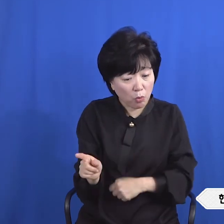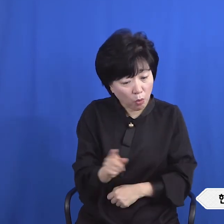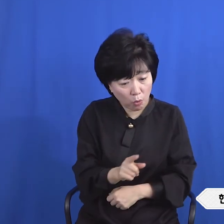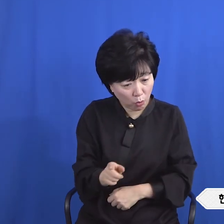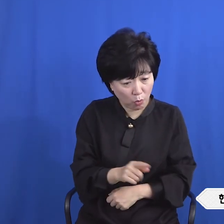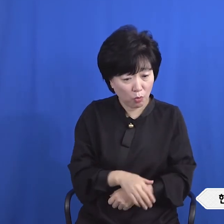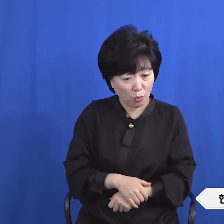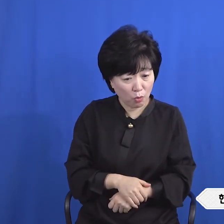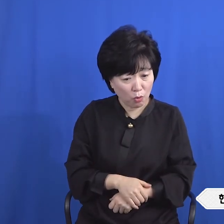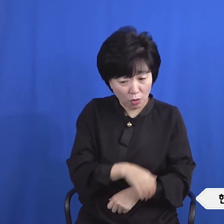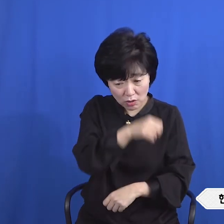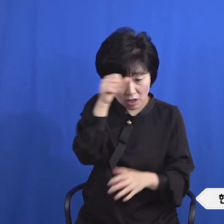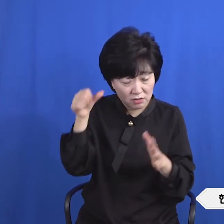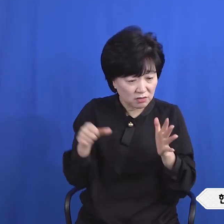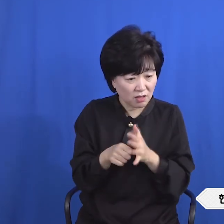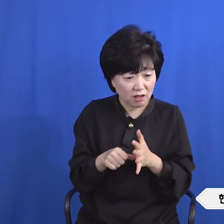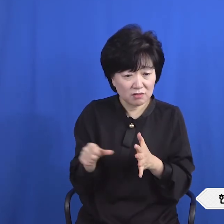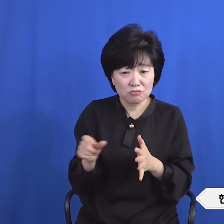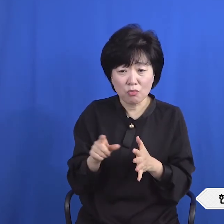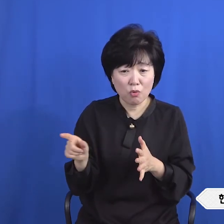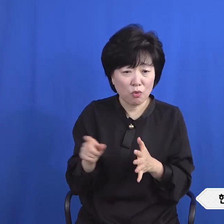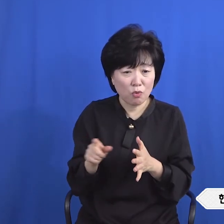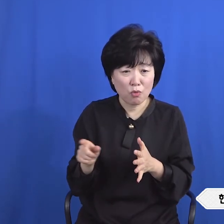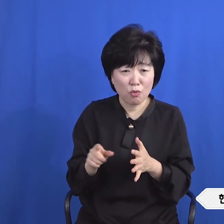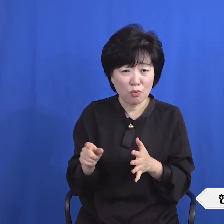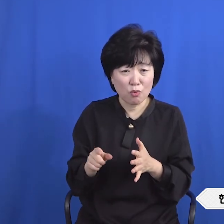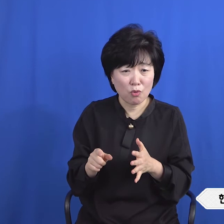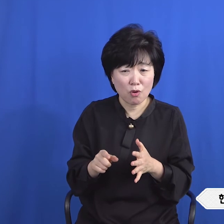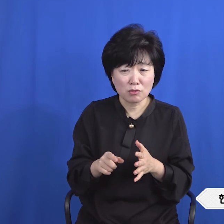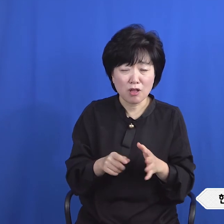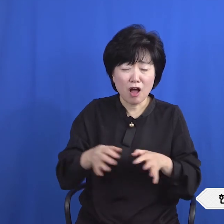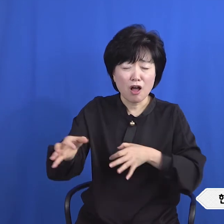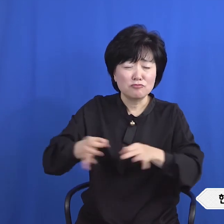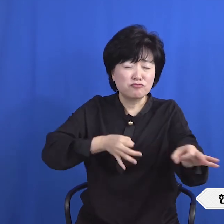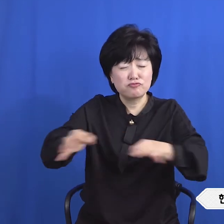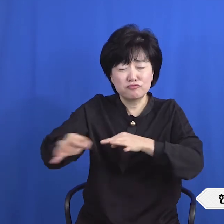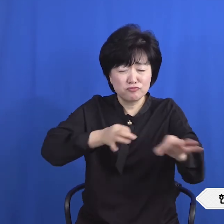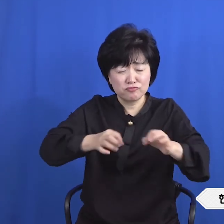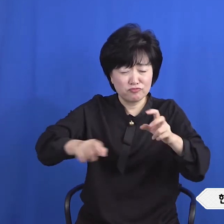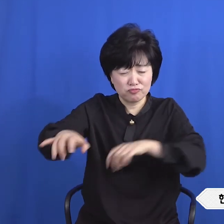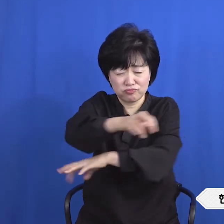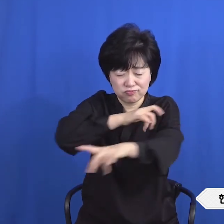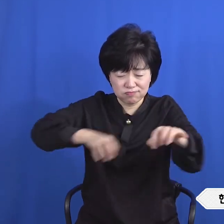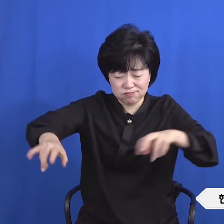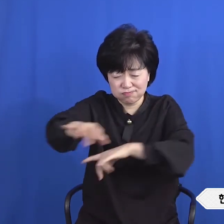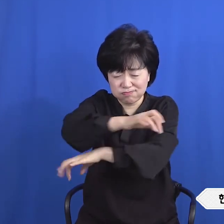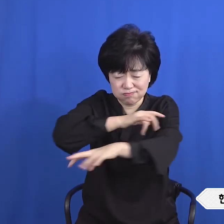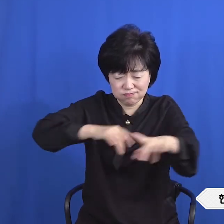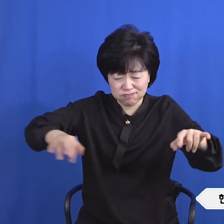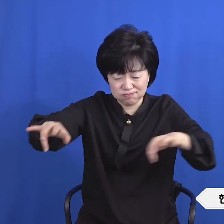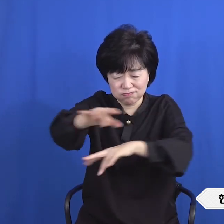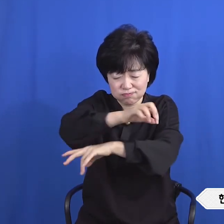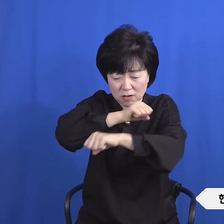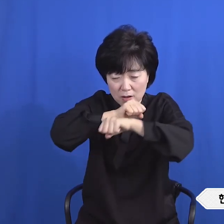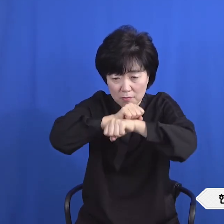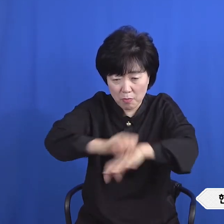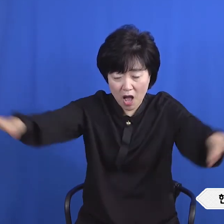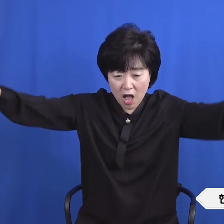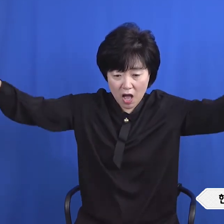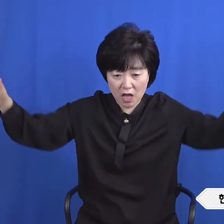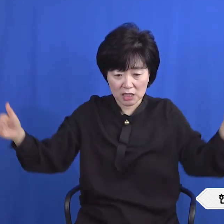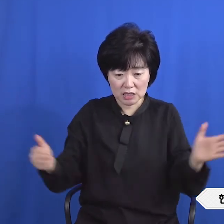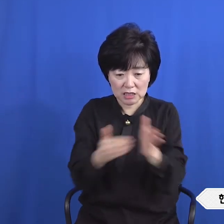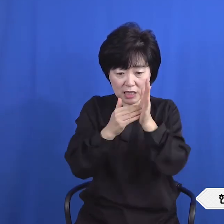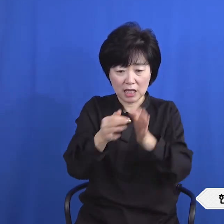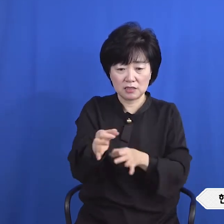있는가? 내 인생은 파장을 당한 장터 같을 뿐이다. 파장을 당한 장터